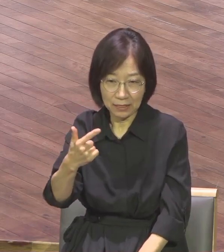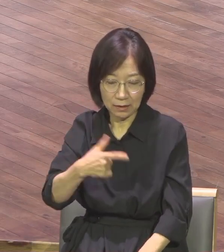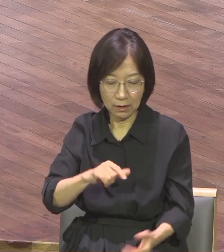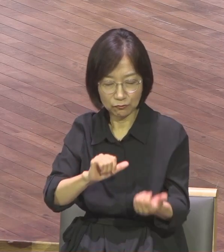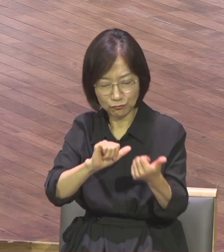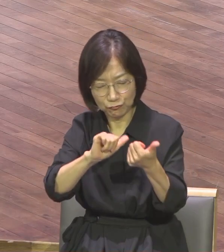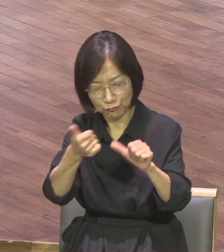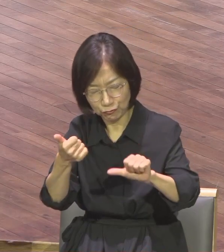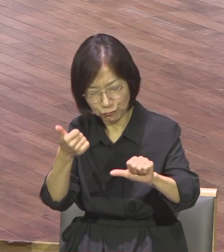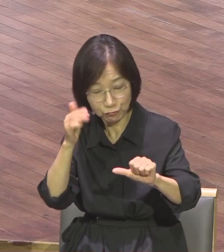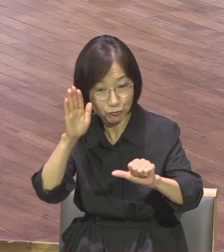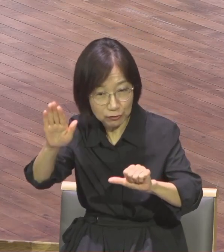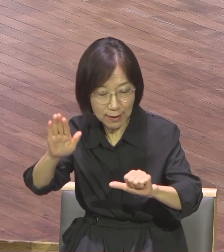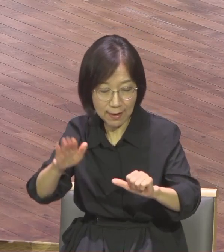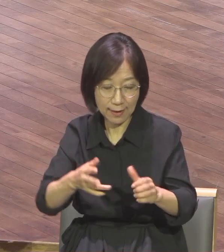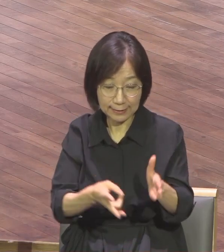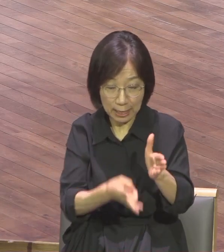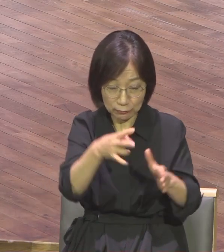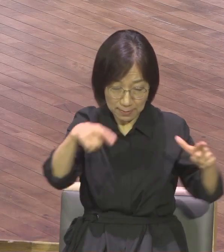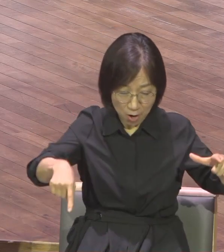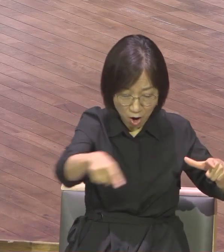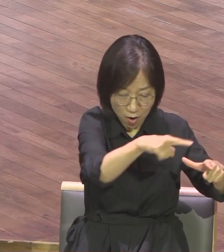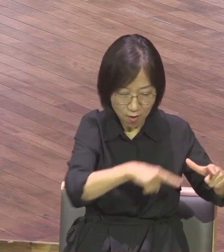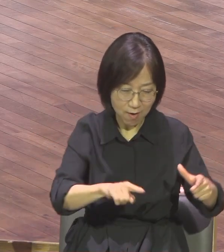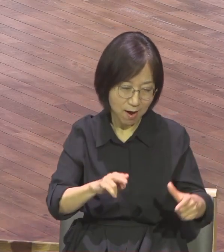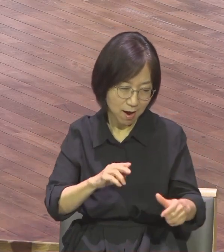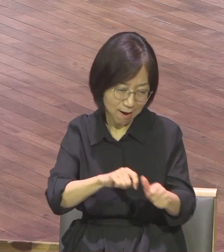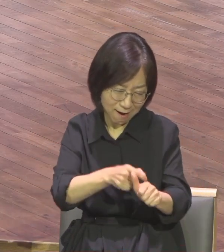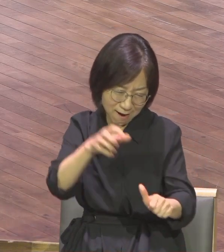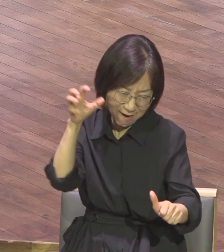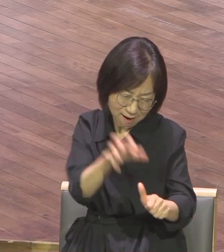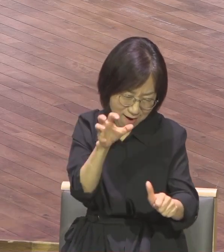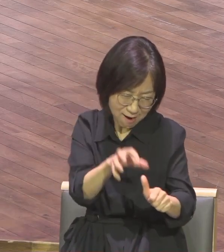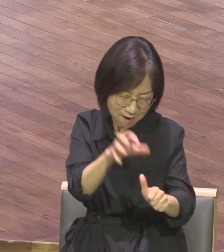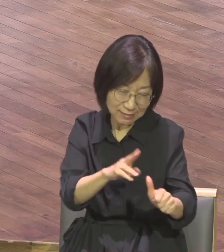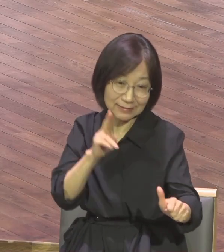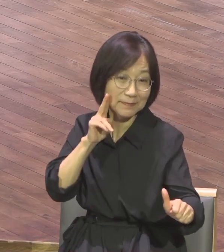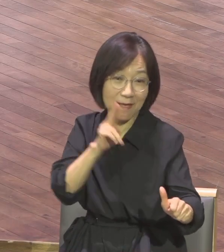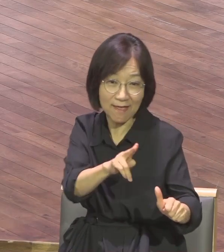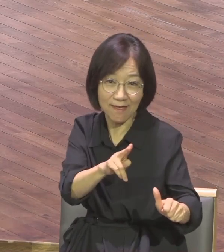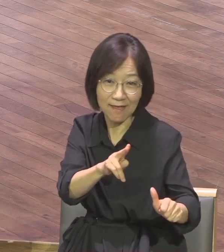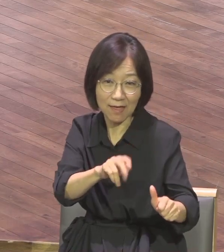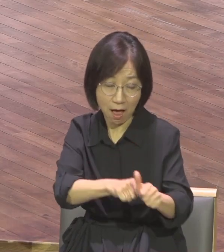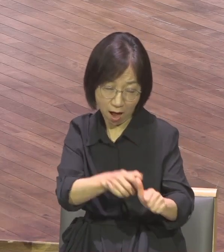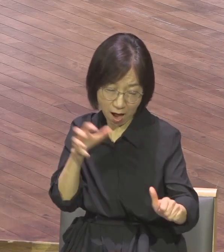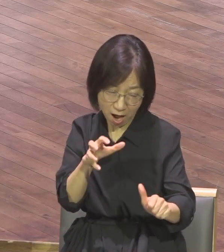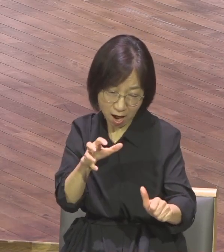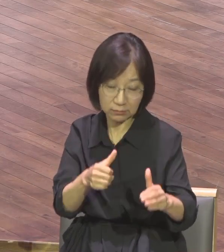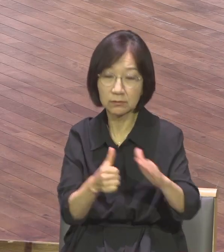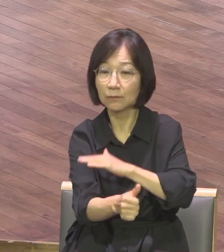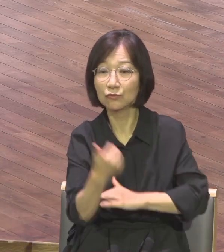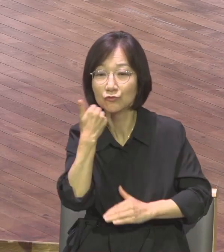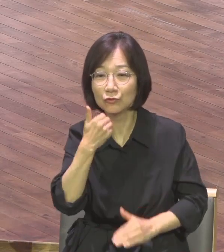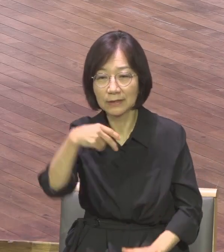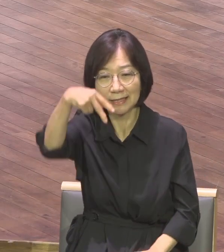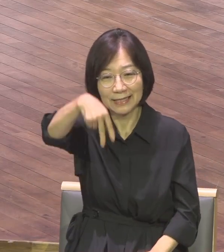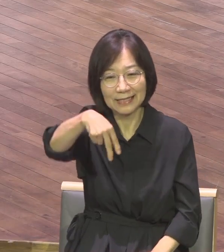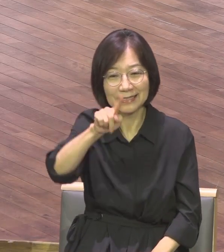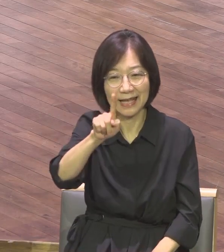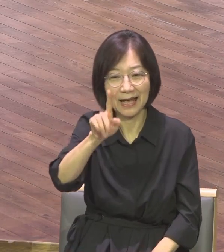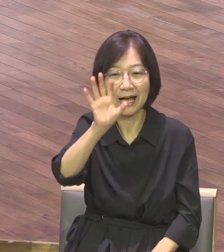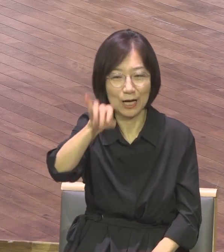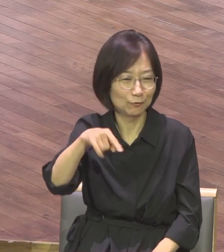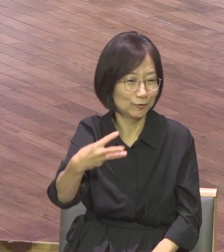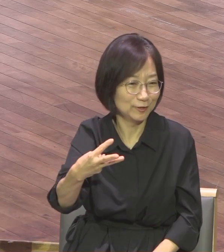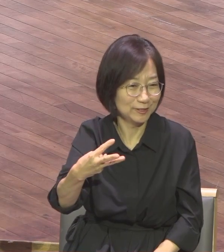이 박해의 주도자 중 한 사람이 사울이었어요. 사울은 이 바울의